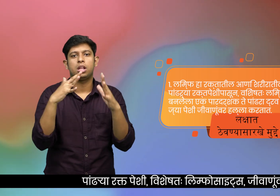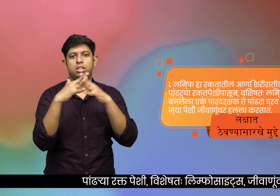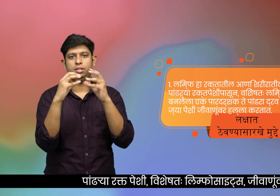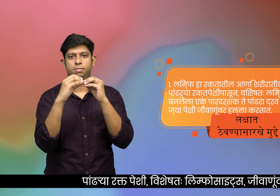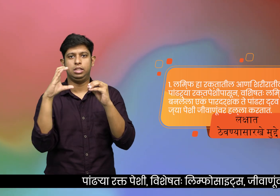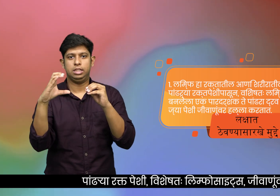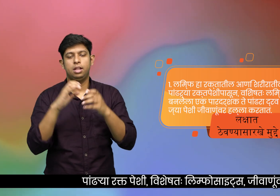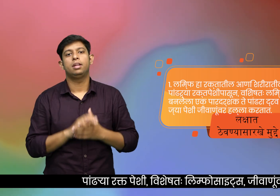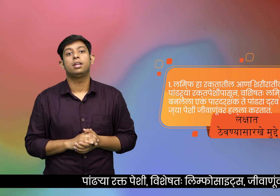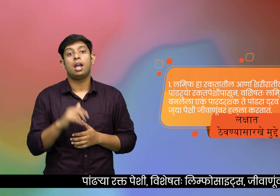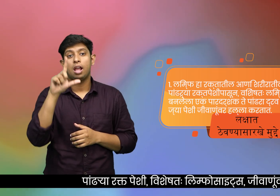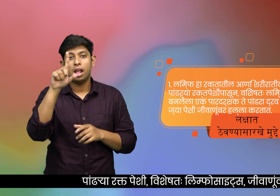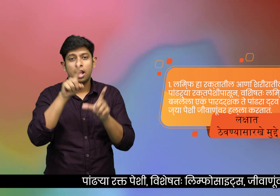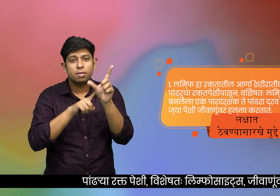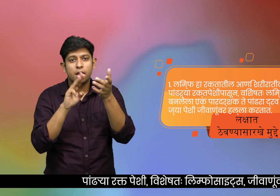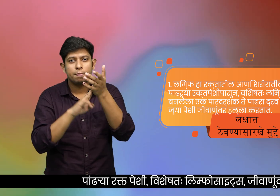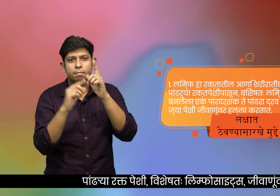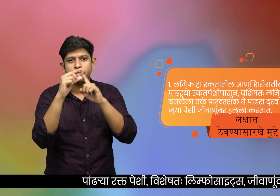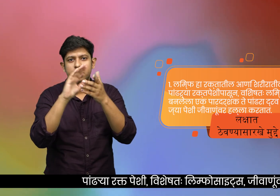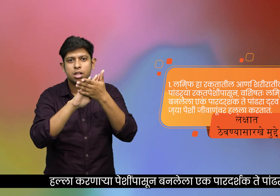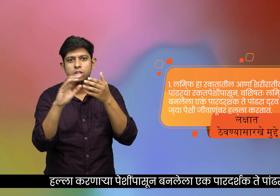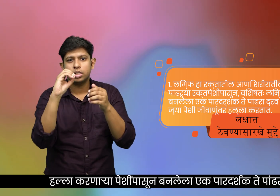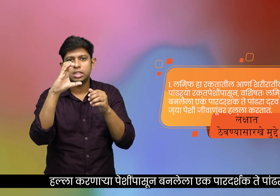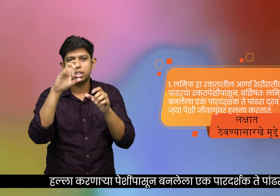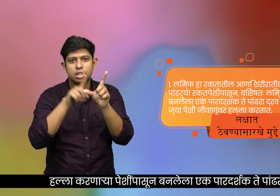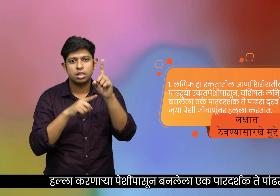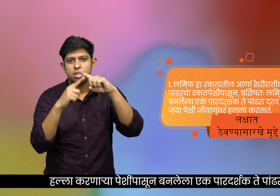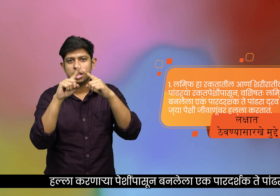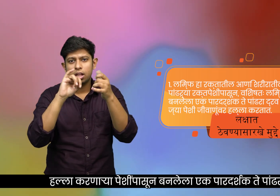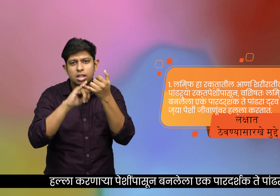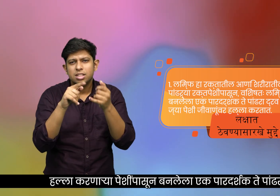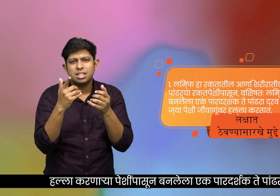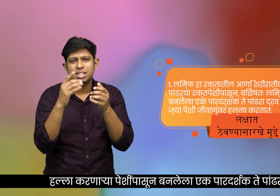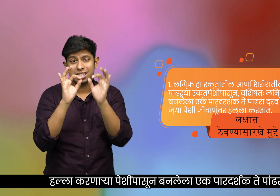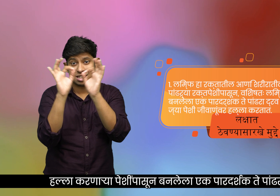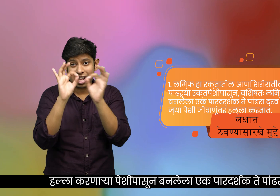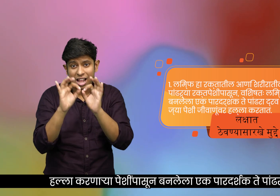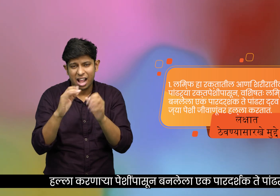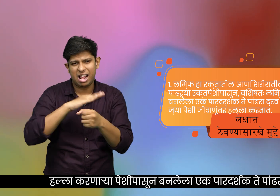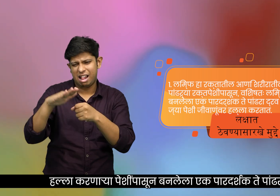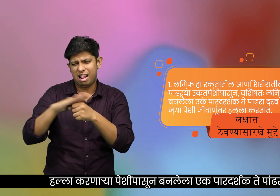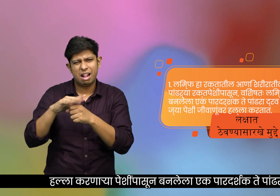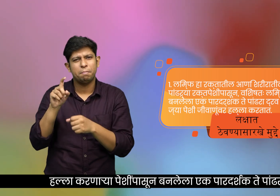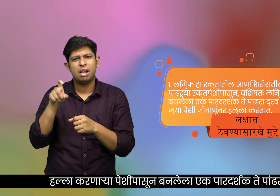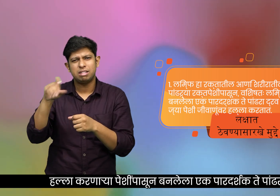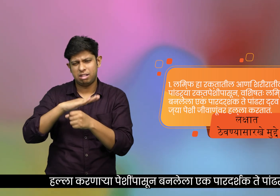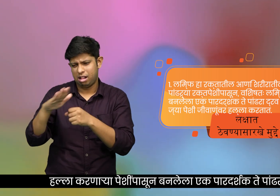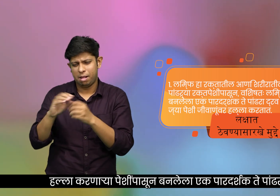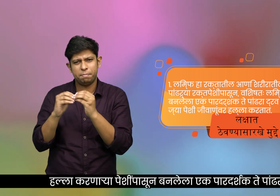विशेषतः लिम्फोसाइट्स जीवाणूवर हल्ला करणाऱ्या पेशींपासून बनलेला एक पारदर्शक ते